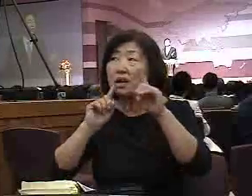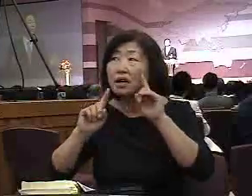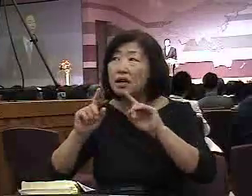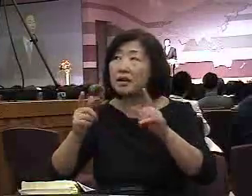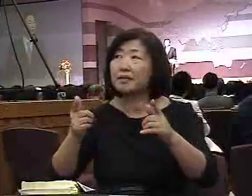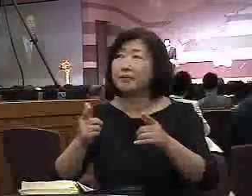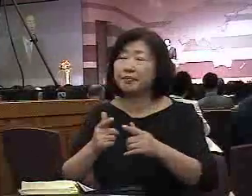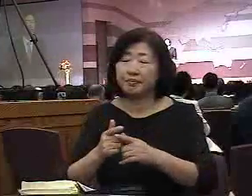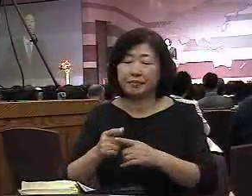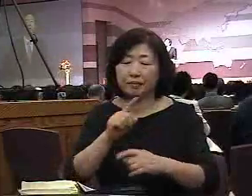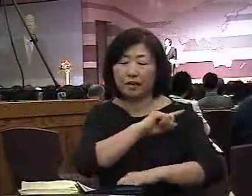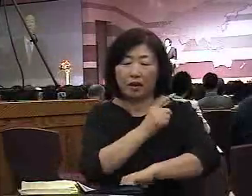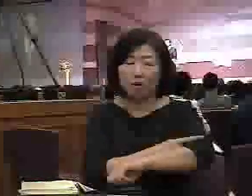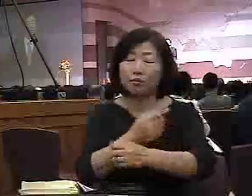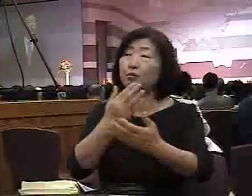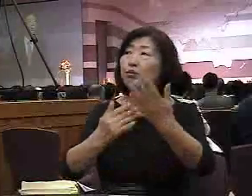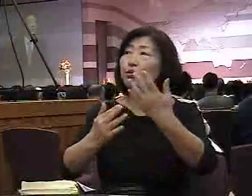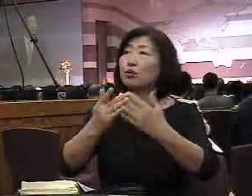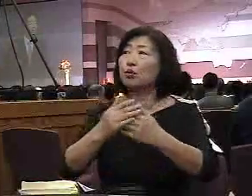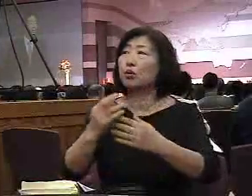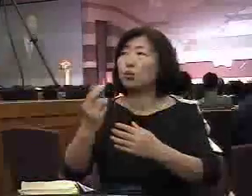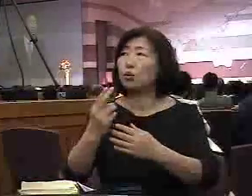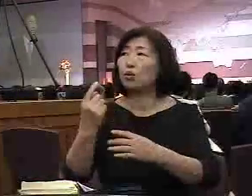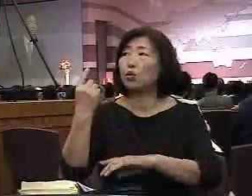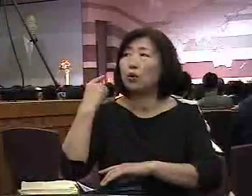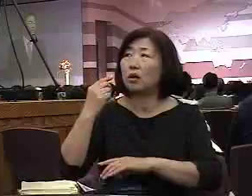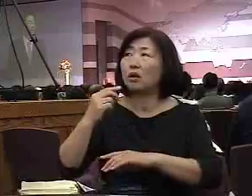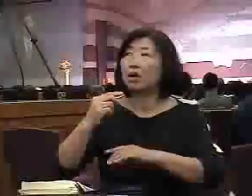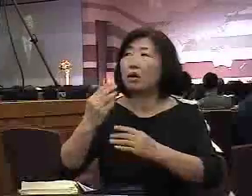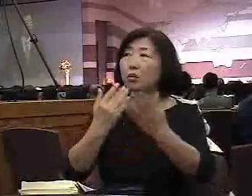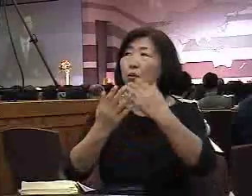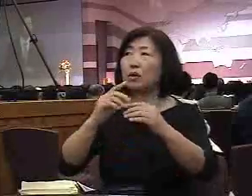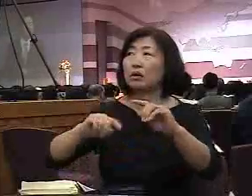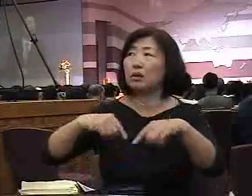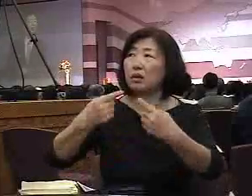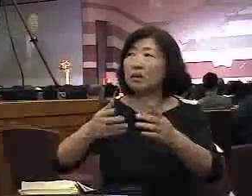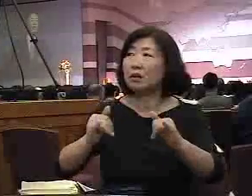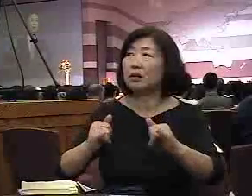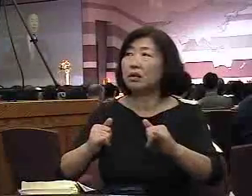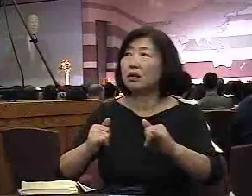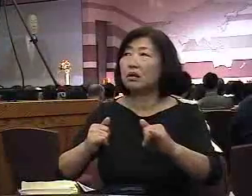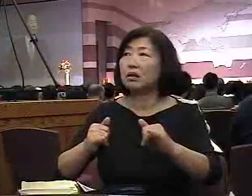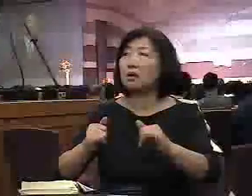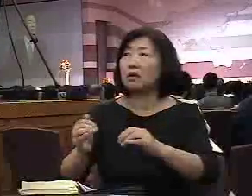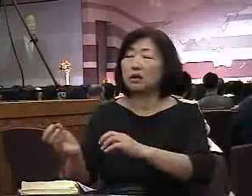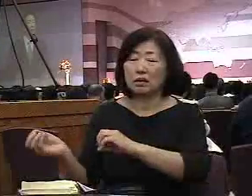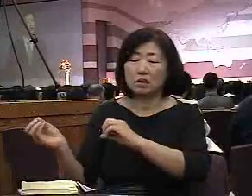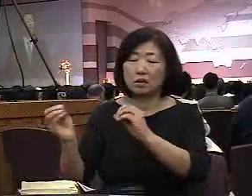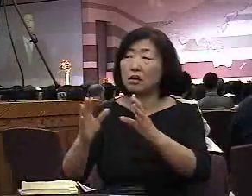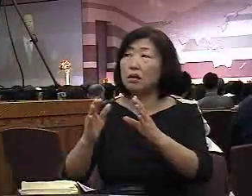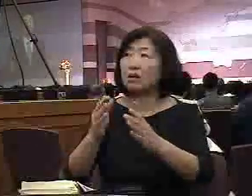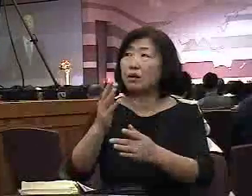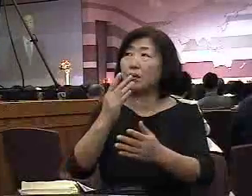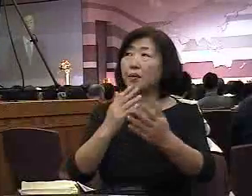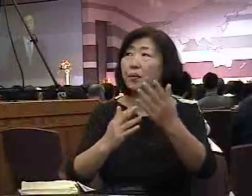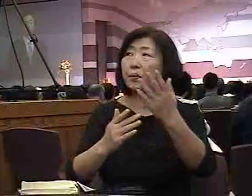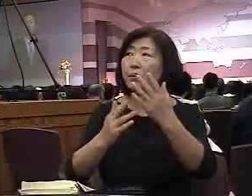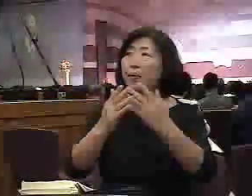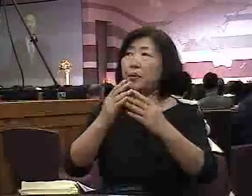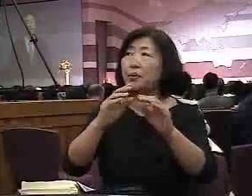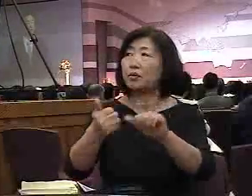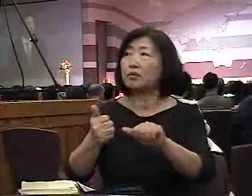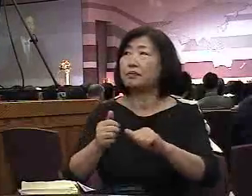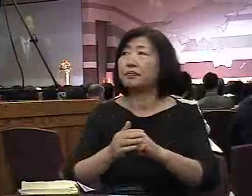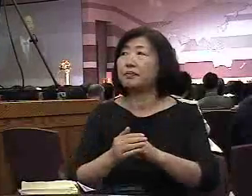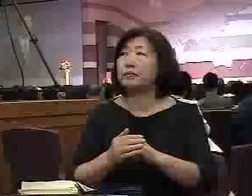불이 능력이 없는 불입니까? 그 뒤에 또 들어간 사람들이 있죠. 집어넣었던 사람들까지 다 죽었습니다. 얼마나 뜨거웠어요.